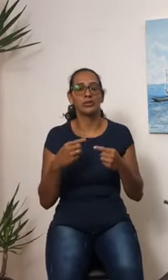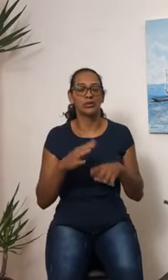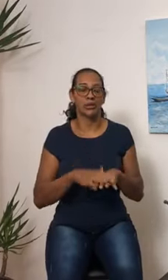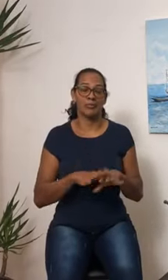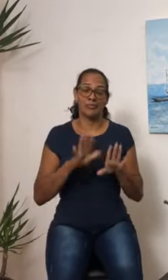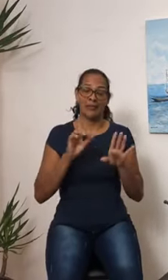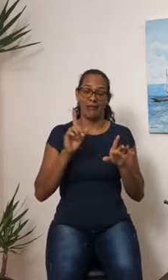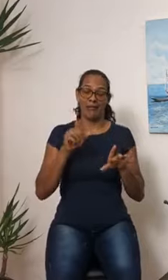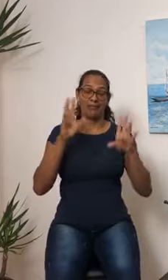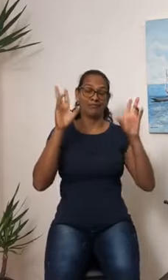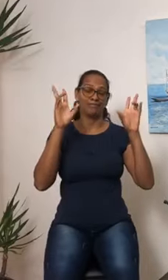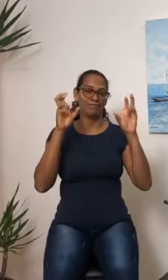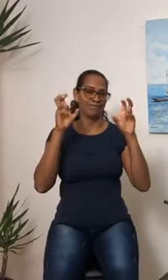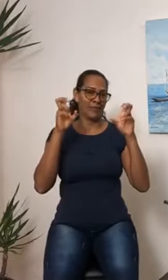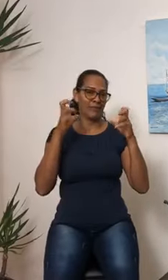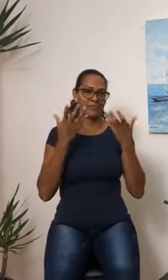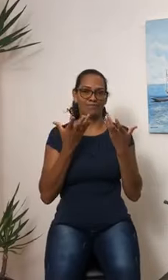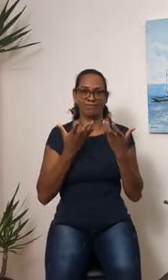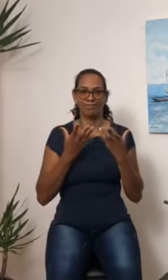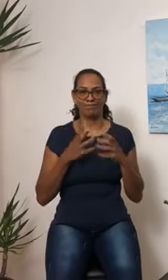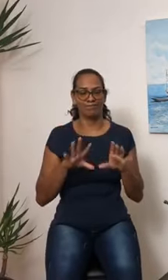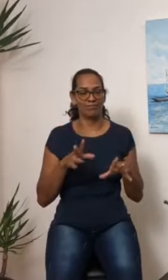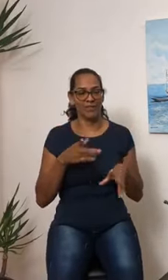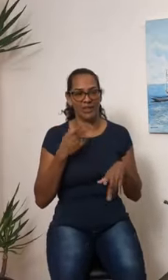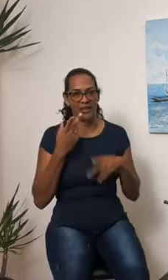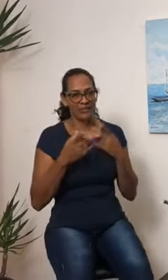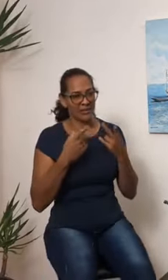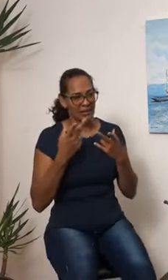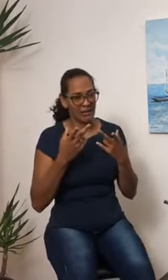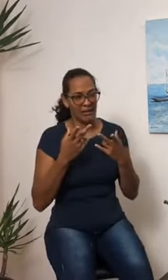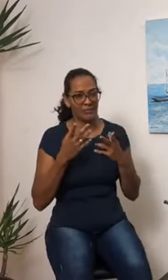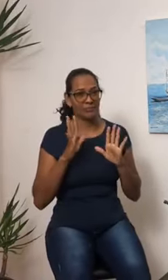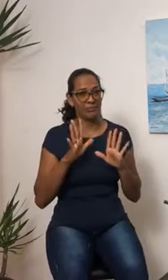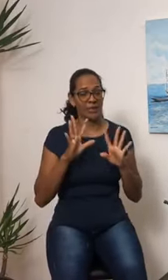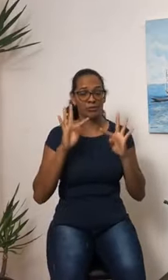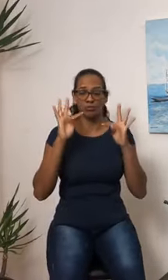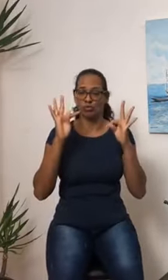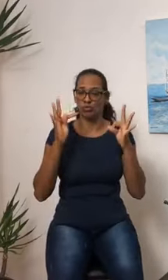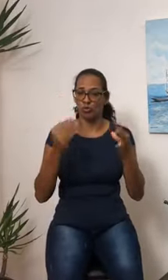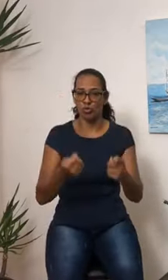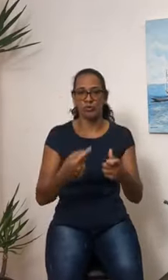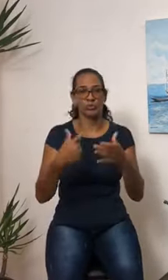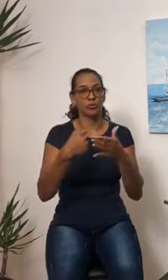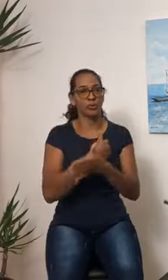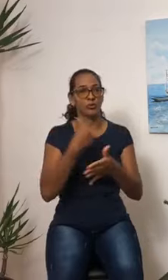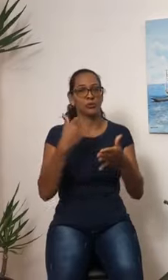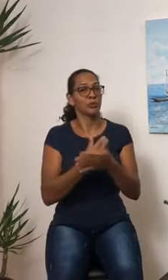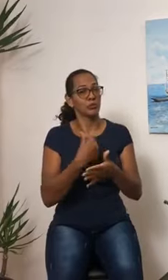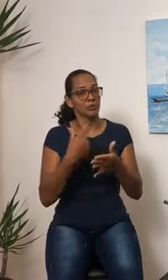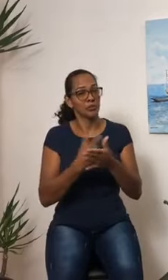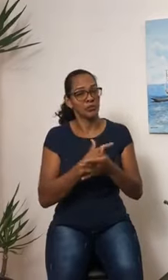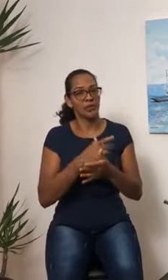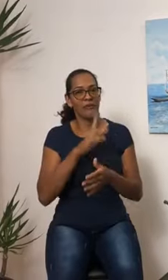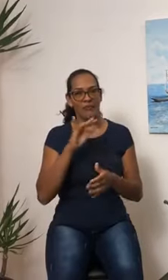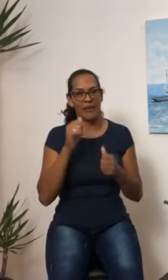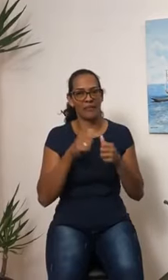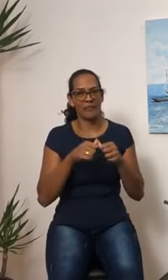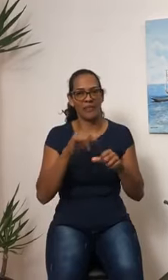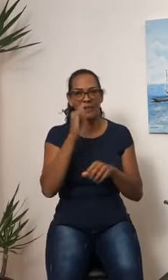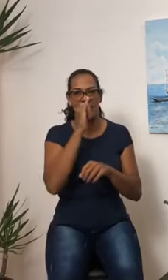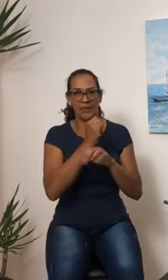gostaria de falar, eu acho que não é época de falar em campanha política e tal. Mas já que todos me perguntam e que fica gravado, né? Pra que